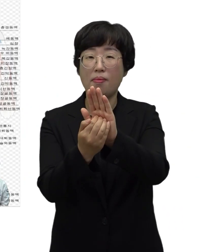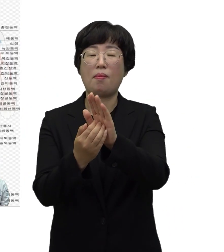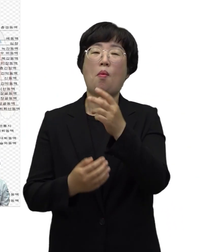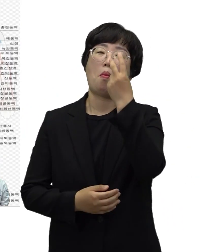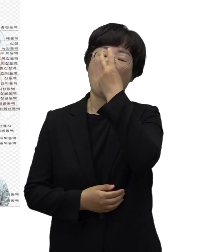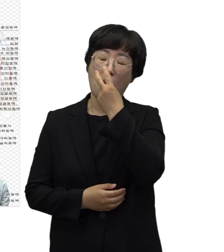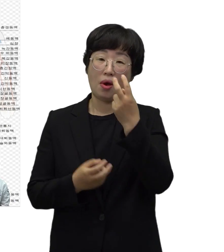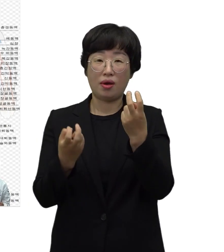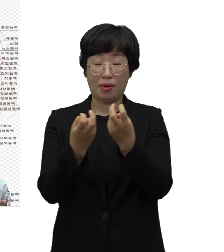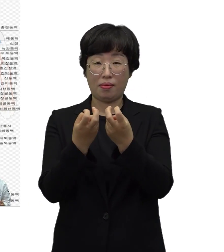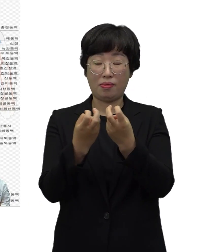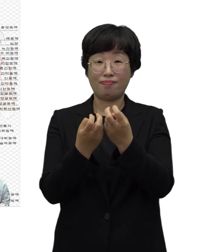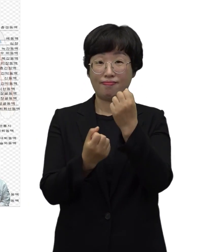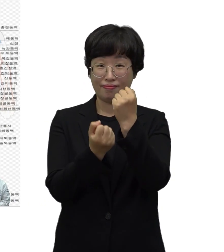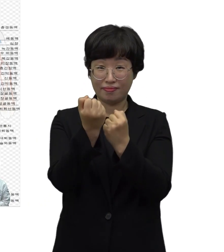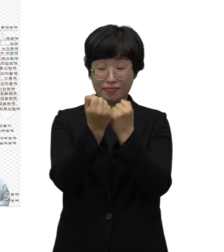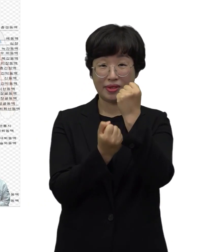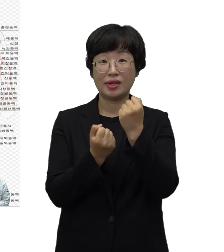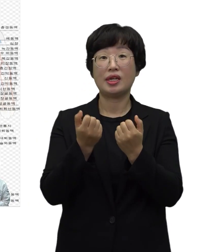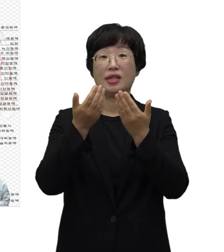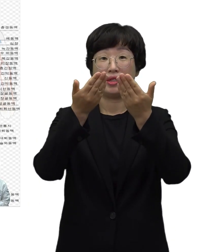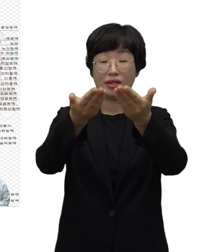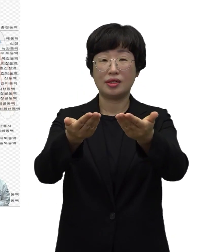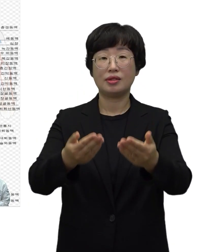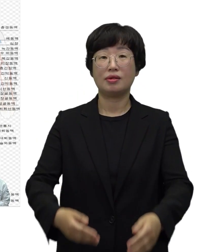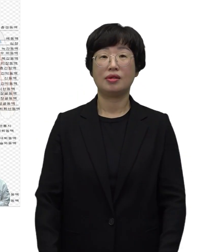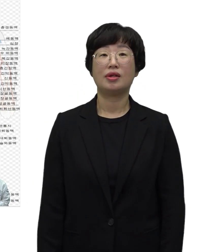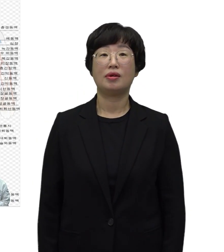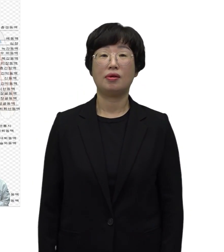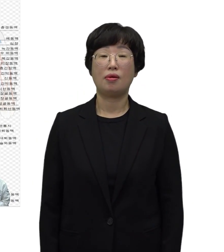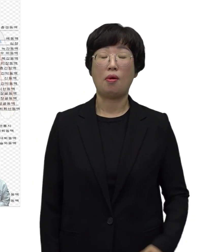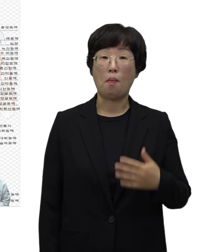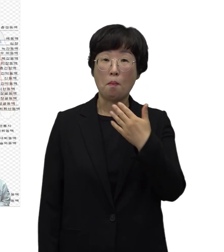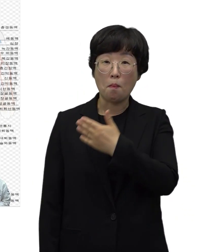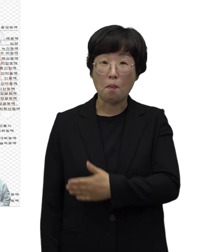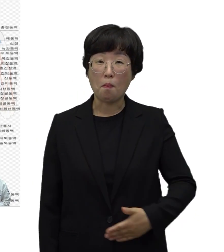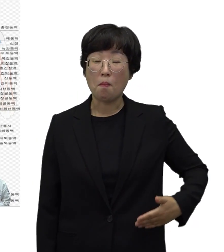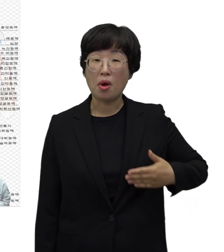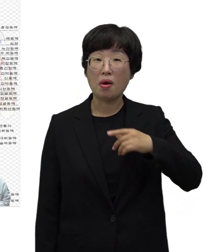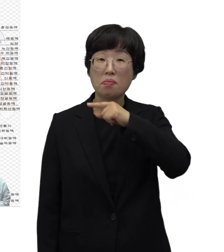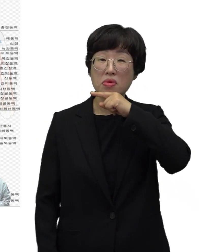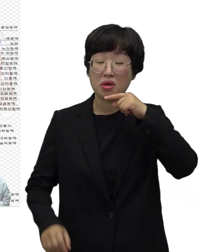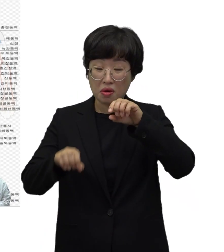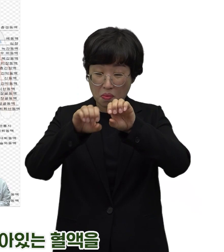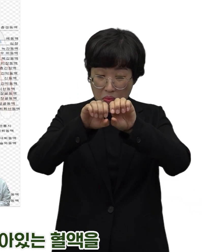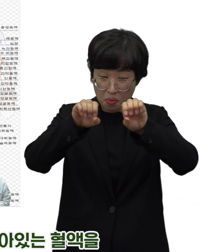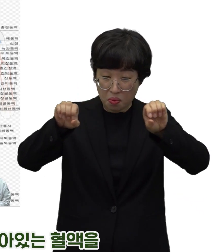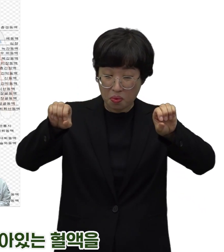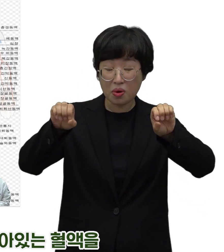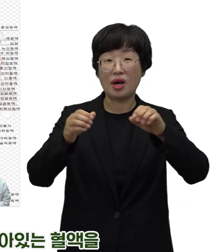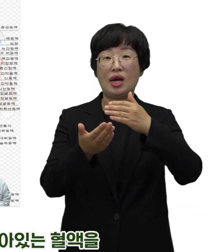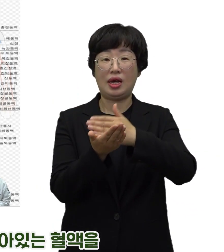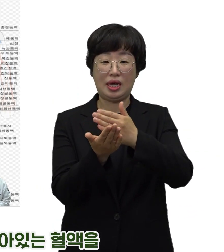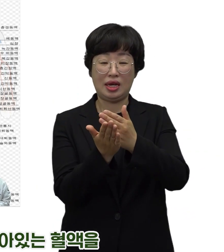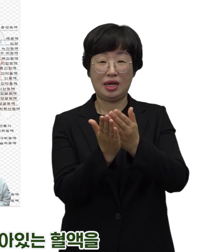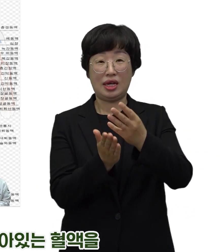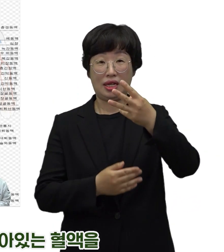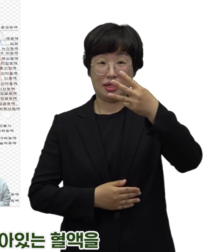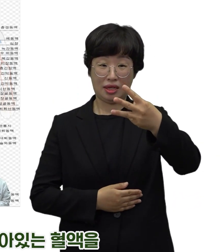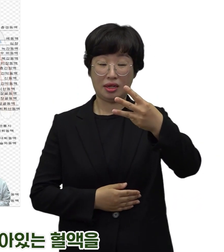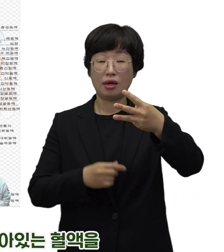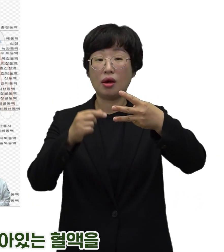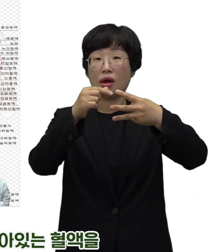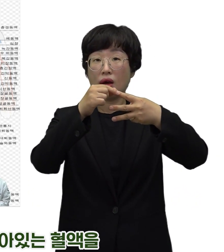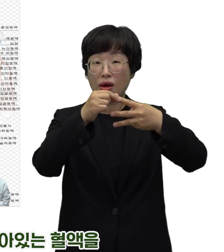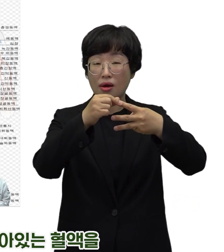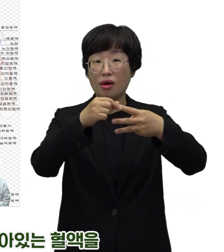몸 안에는 혈액이 지나다니는 동맥, 정맥, 모세혈관이 있습니다. 그 중에서 동맥은